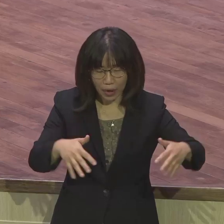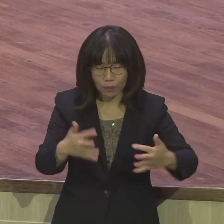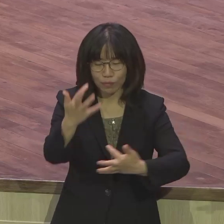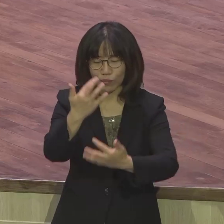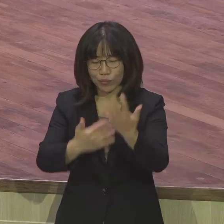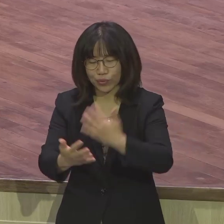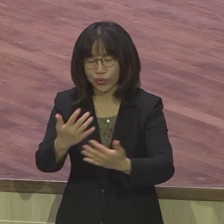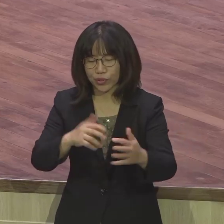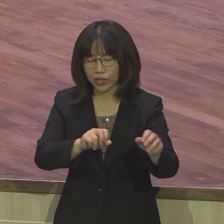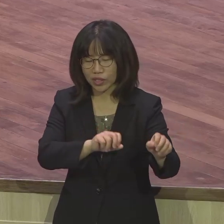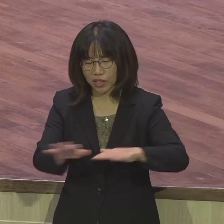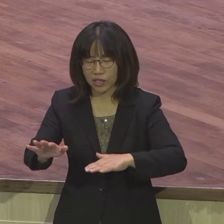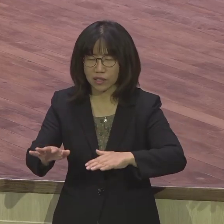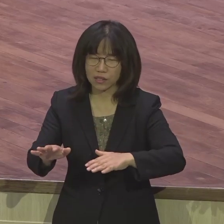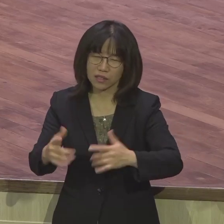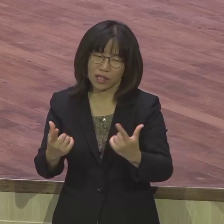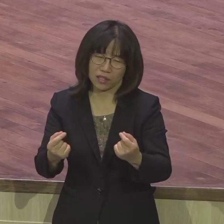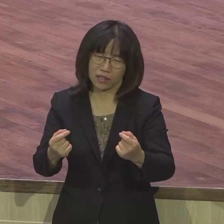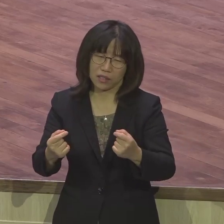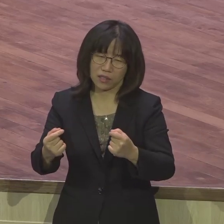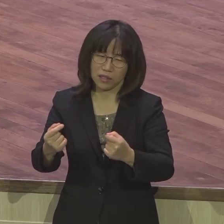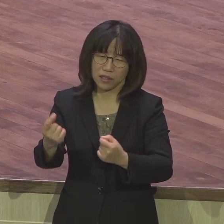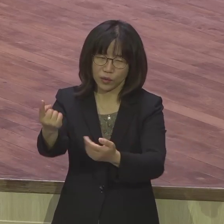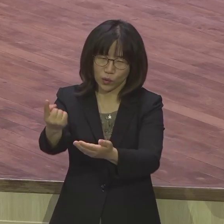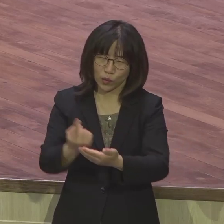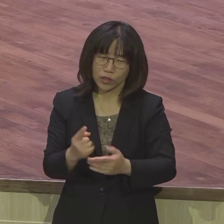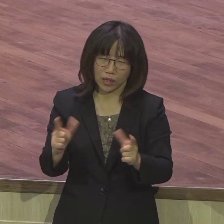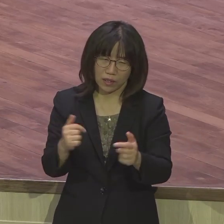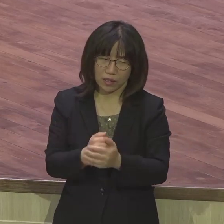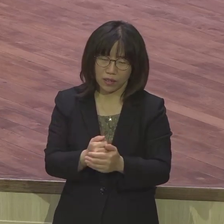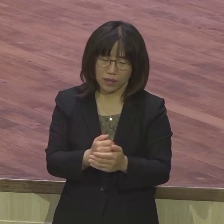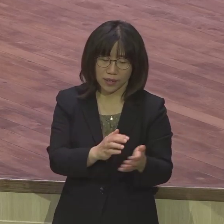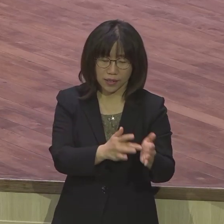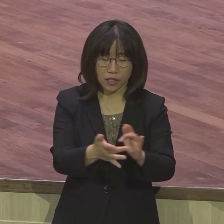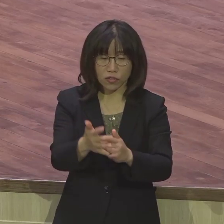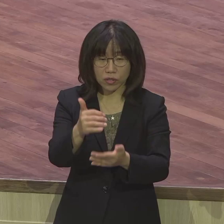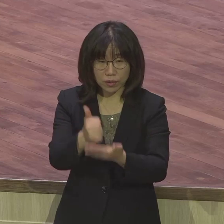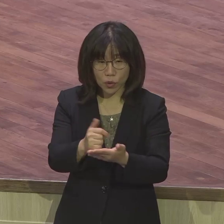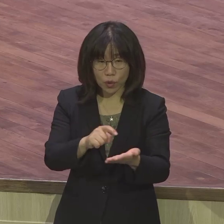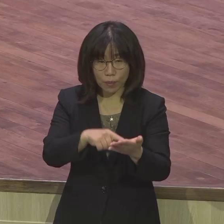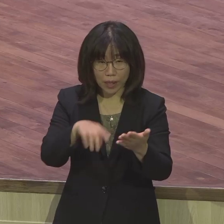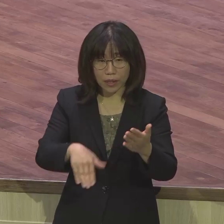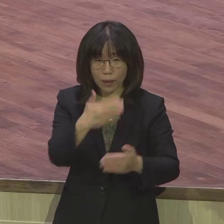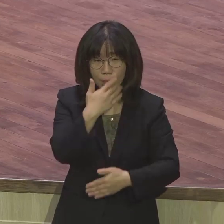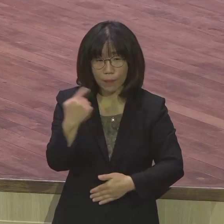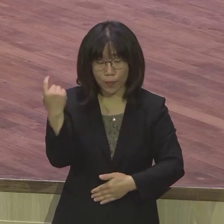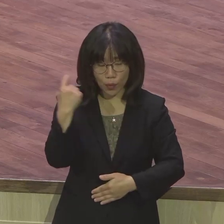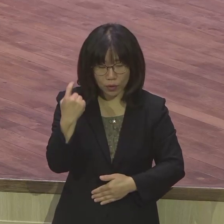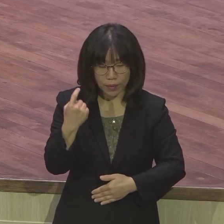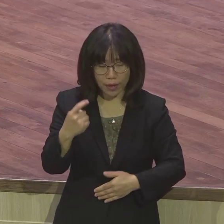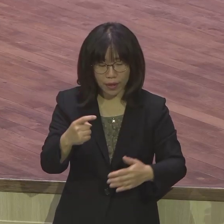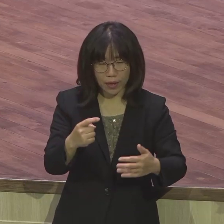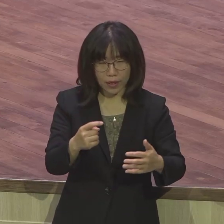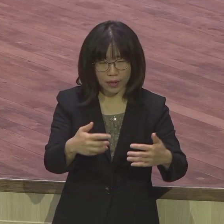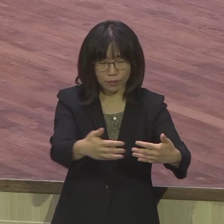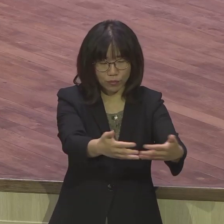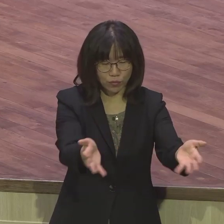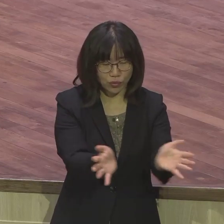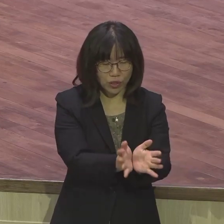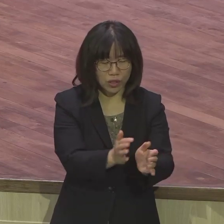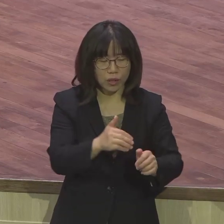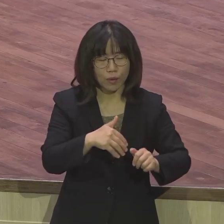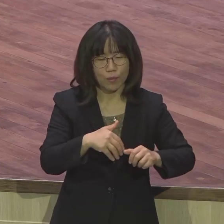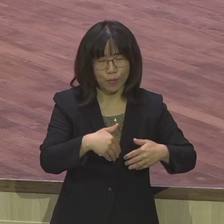나타나지 않았어요. 예수님도요, 마태복음 4장, 14장 23절에 보면 무리를 보내신 후에 기도하여 따로